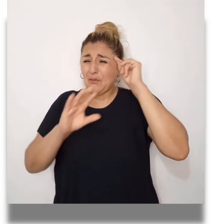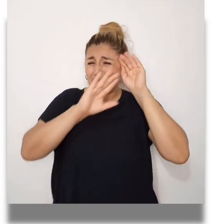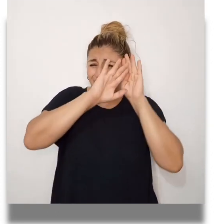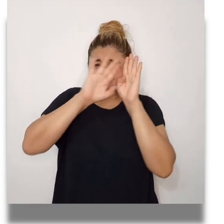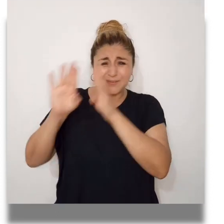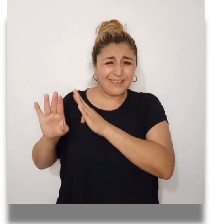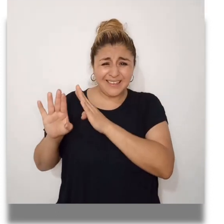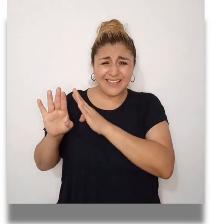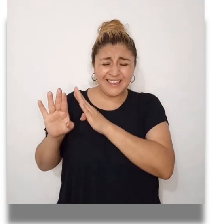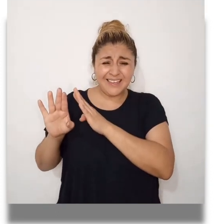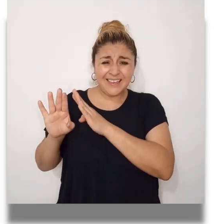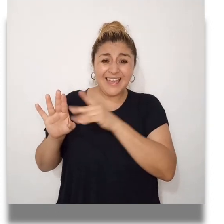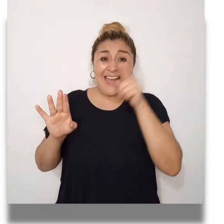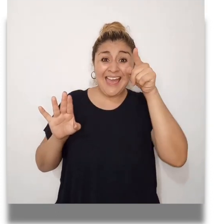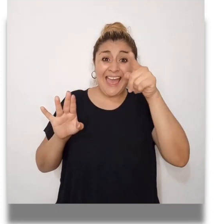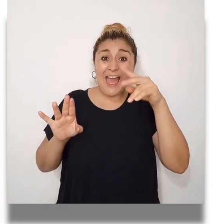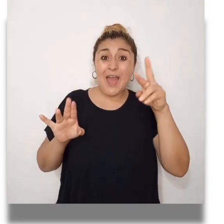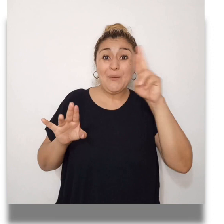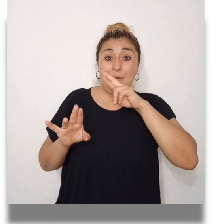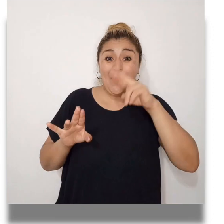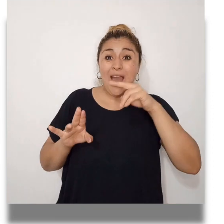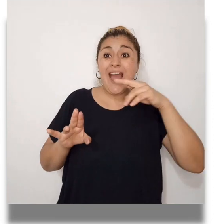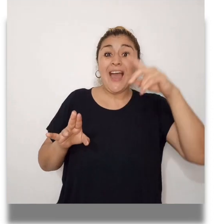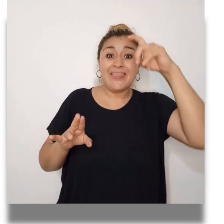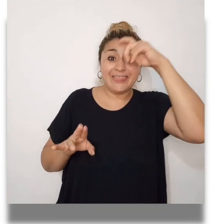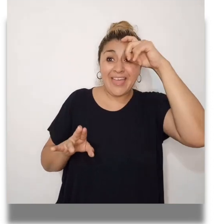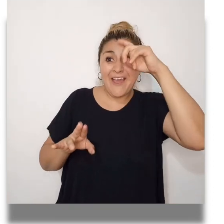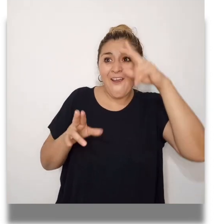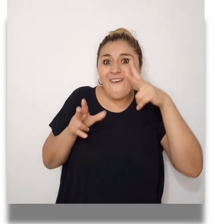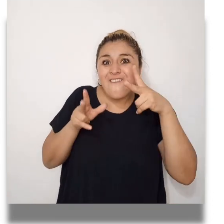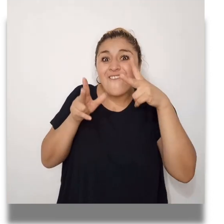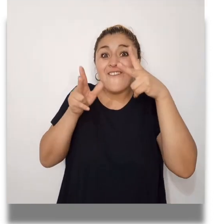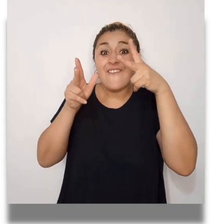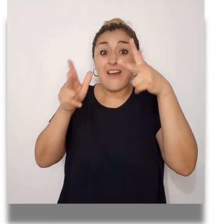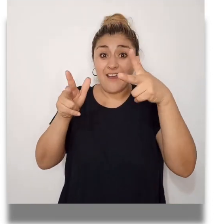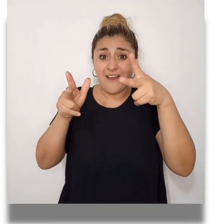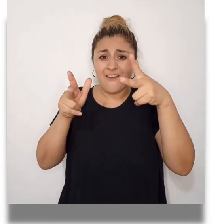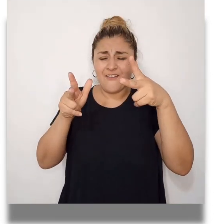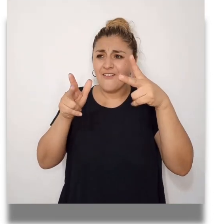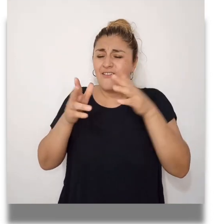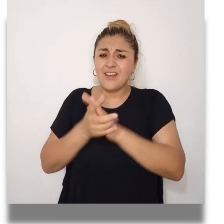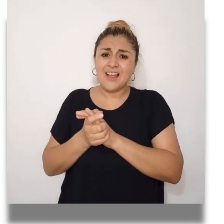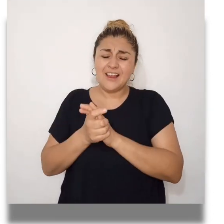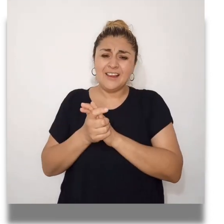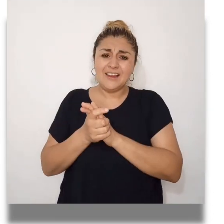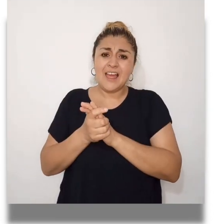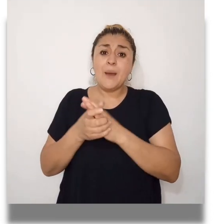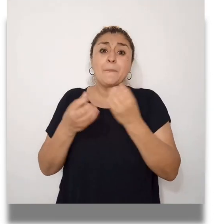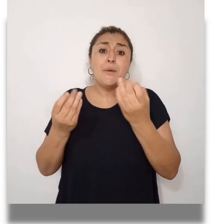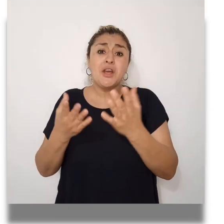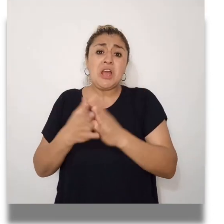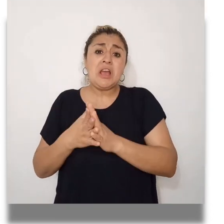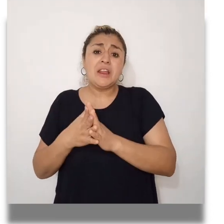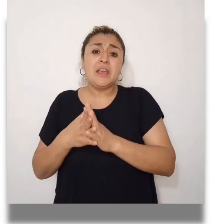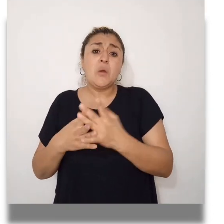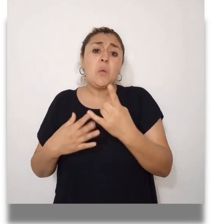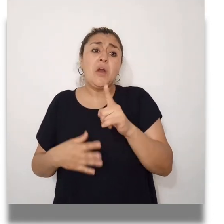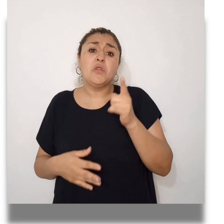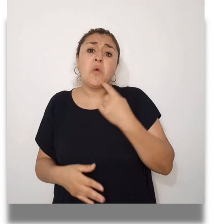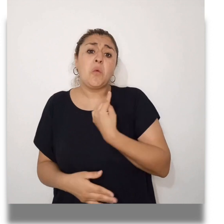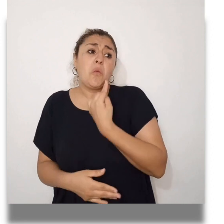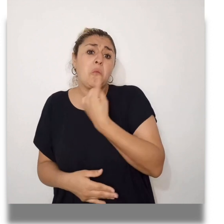croître et être enracinée dans le vide. La ignorancia no puede crecer y